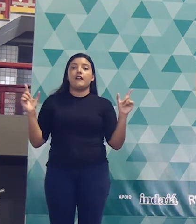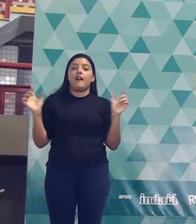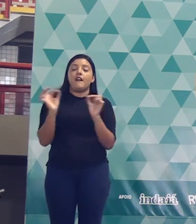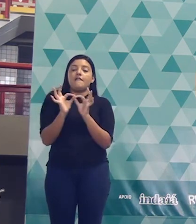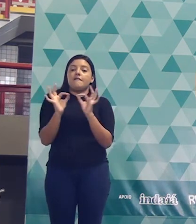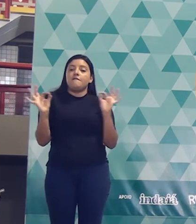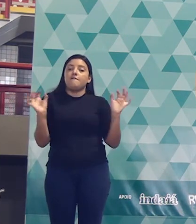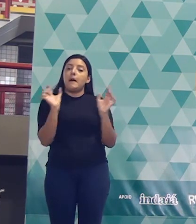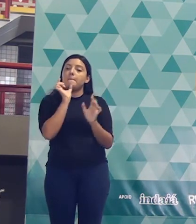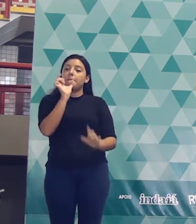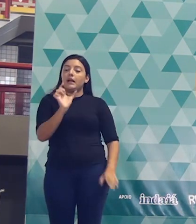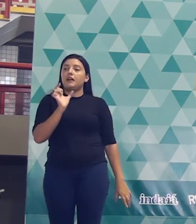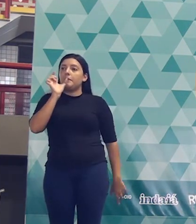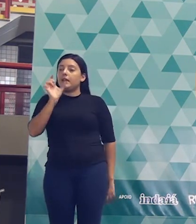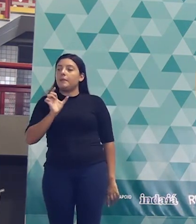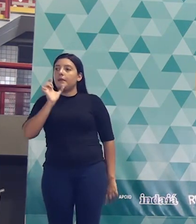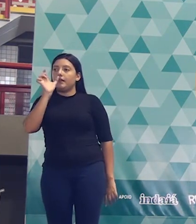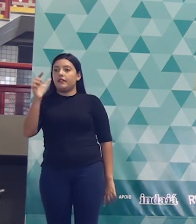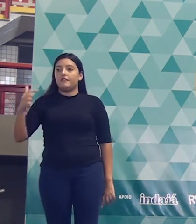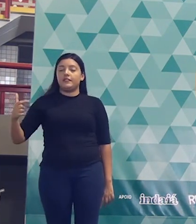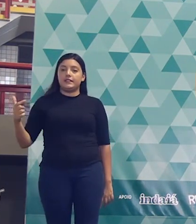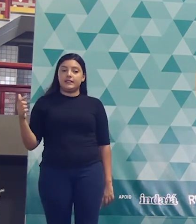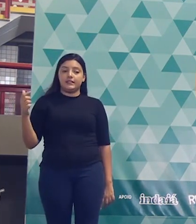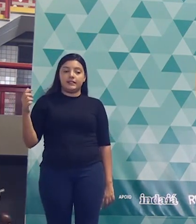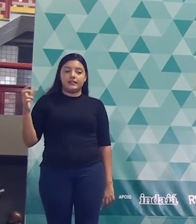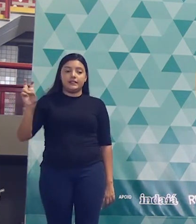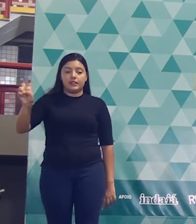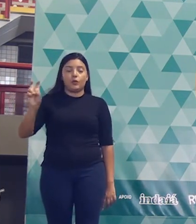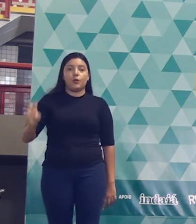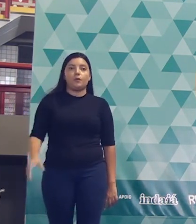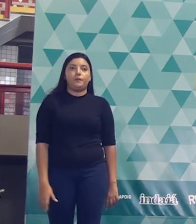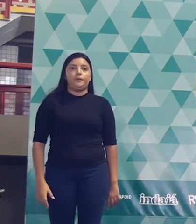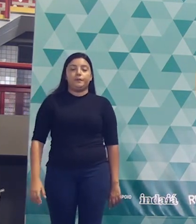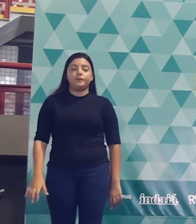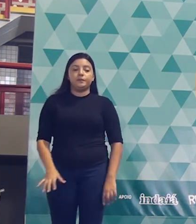Redondilha menor, versos com 5 sílabas métricas.